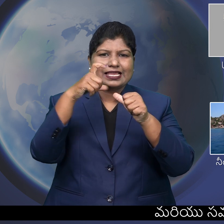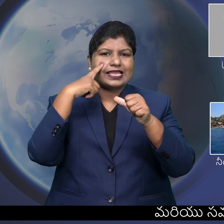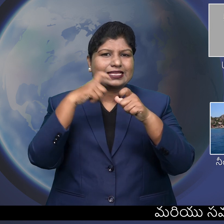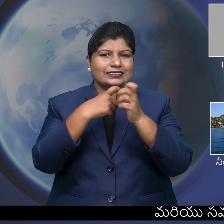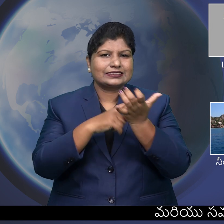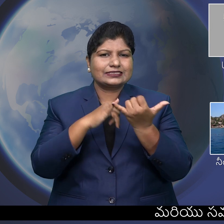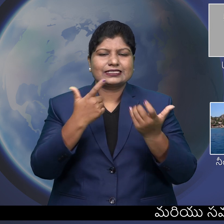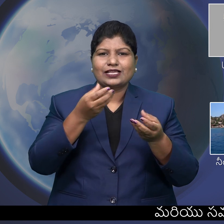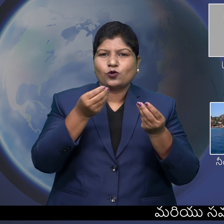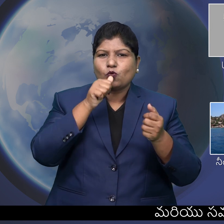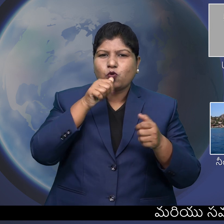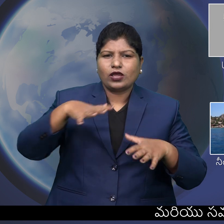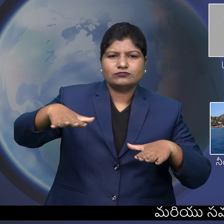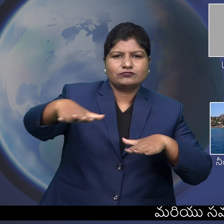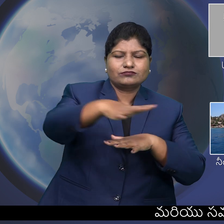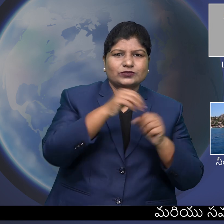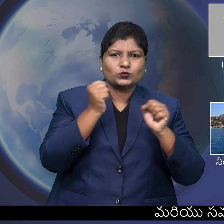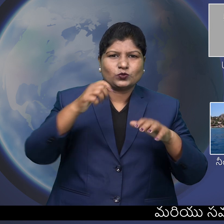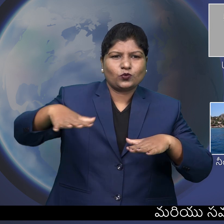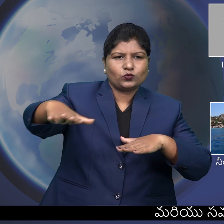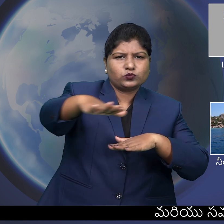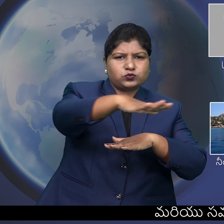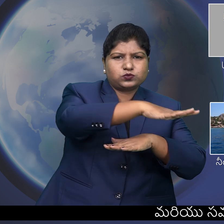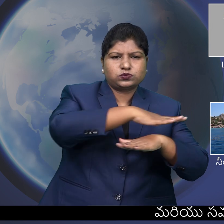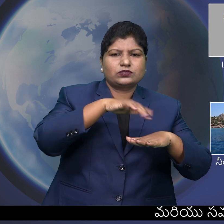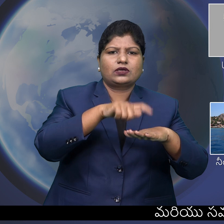మరియు సముద్ర మట్టం పెరిగింది.